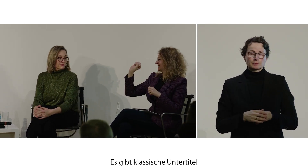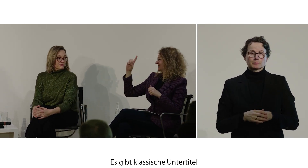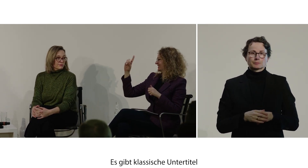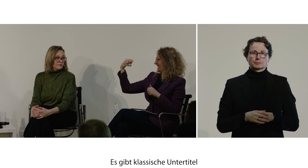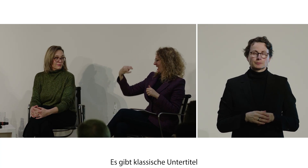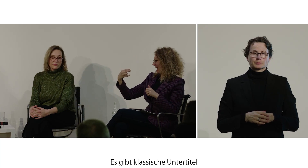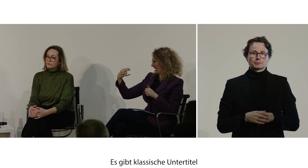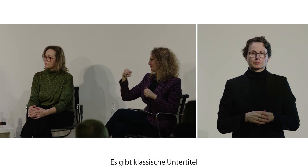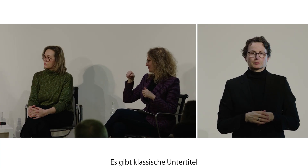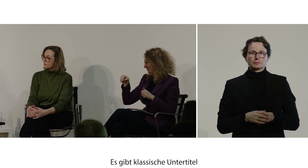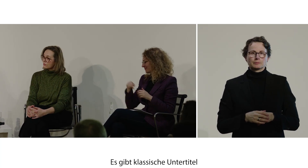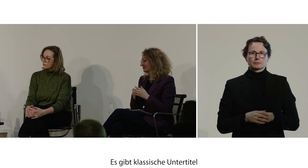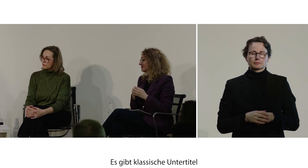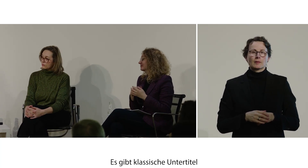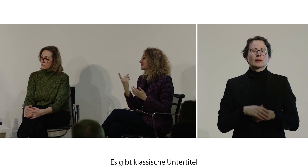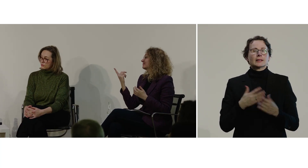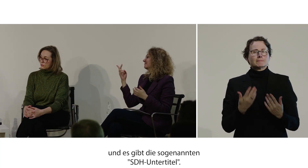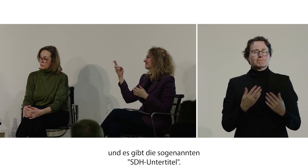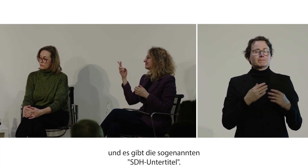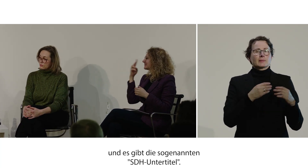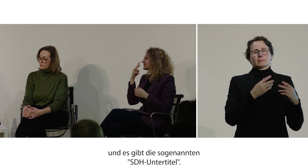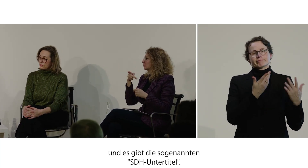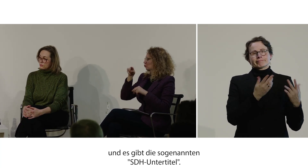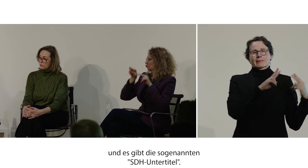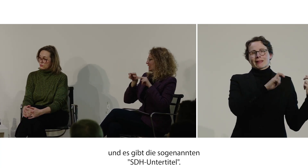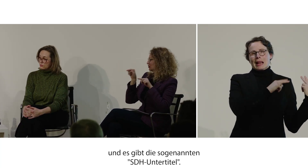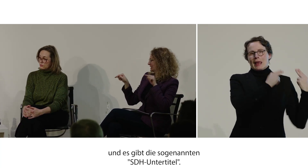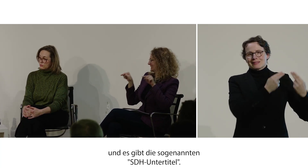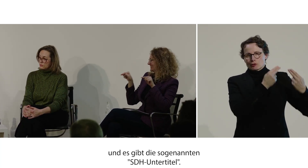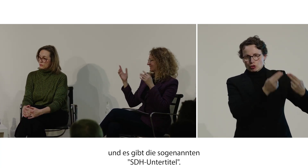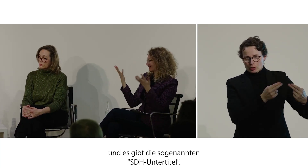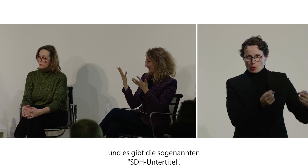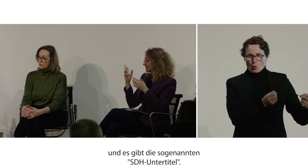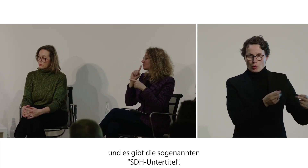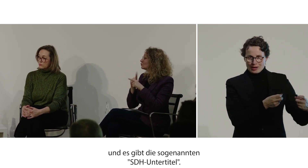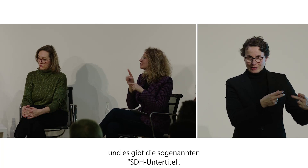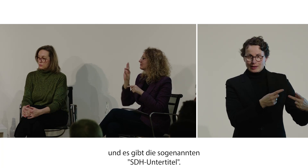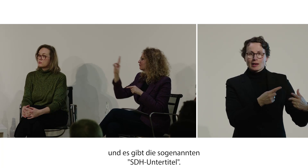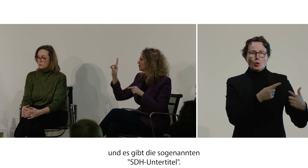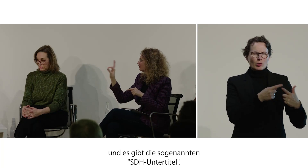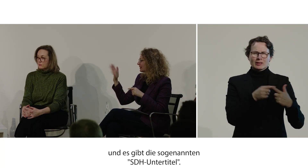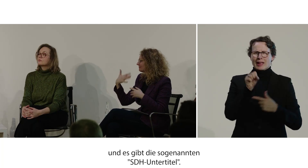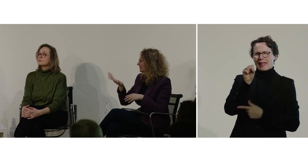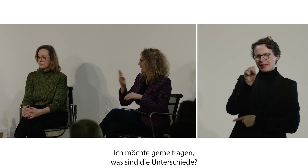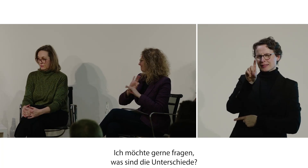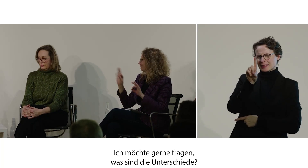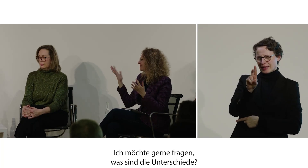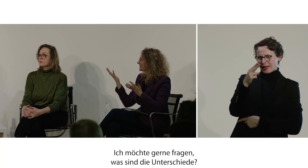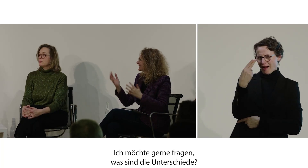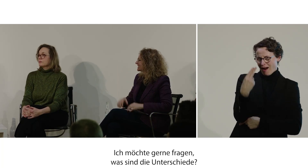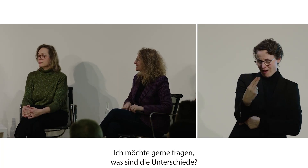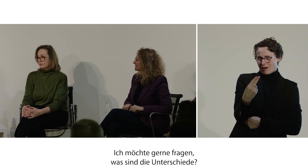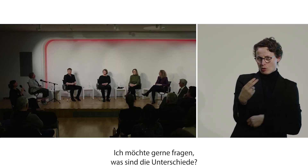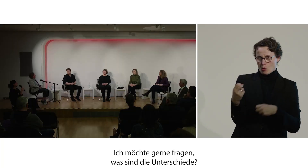Ja, es gibt klassische Untertitel und es gibt Untertitel, die sogenannten SDH-Untertitel. Ich möchte